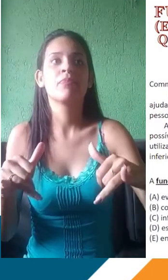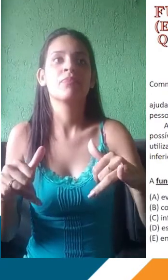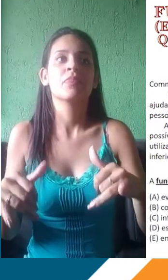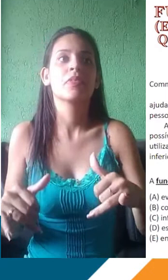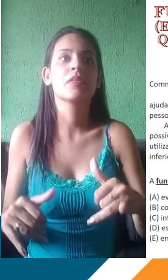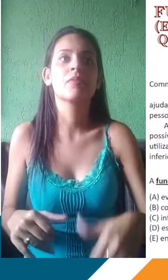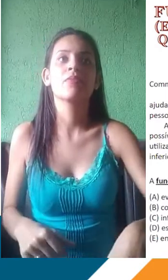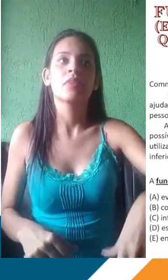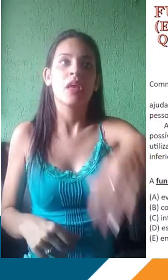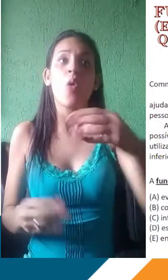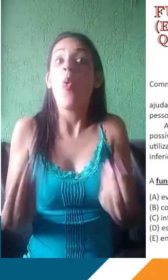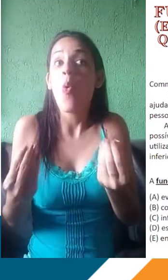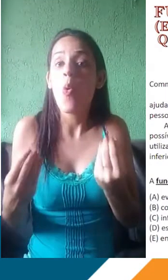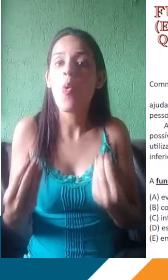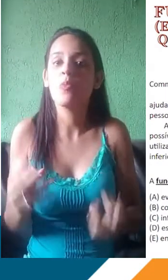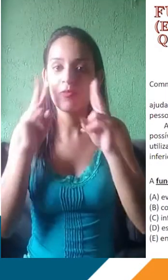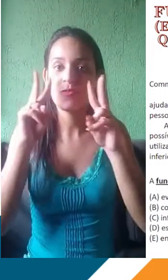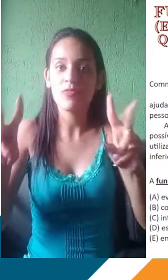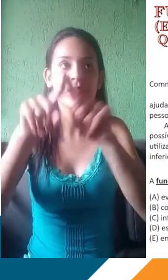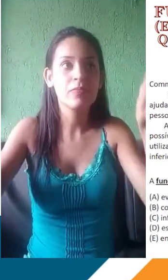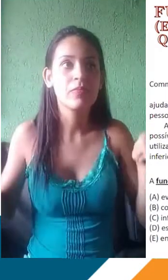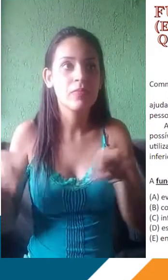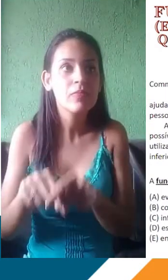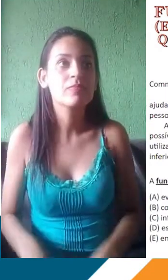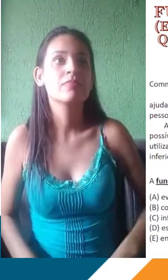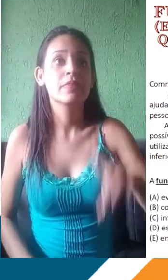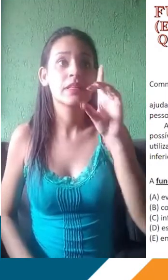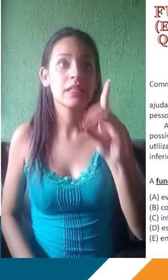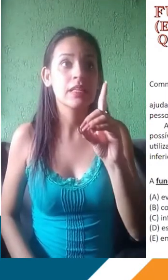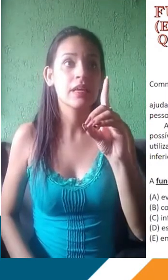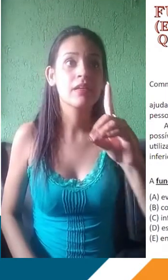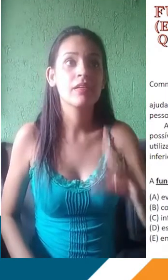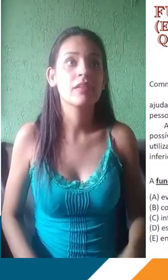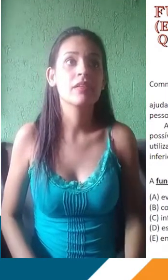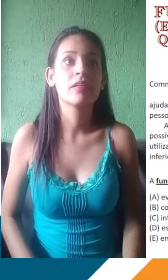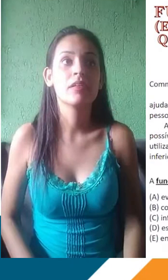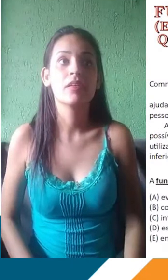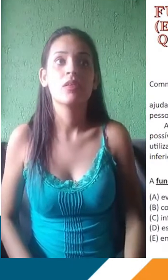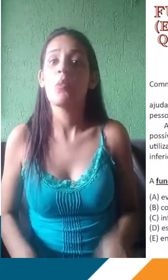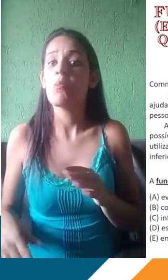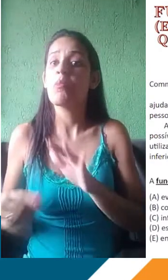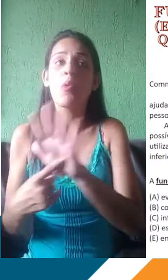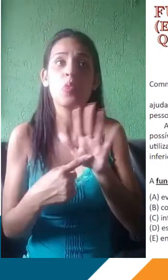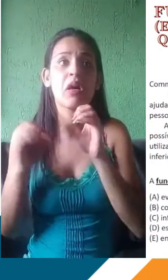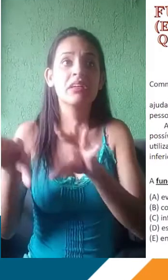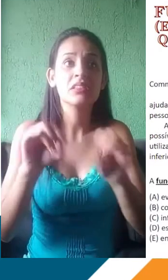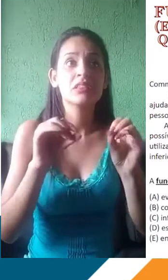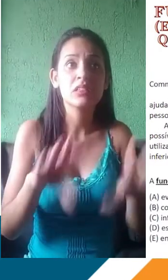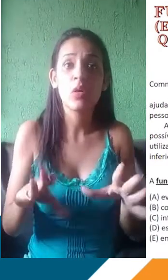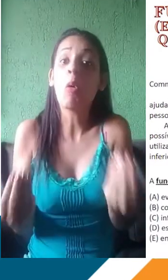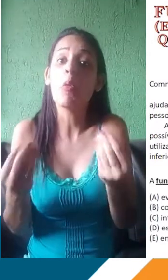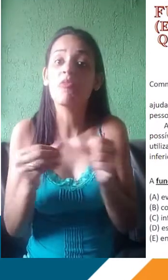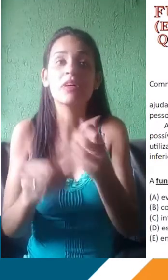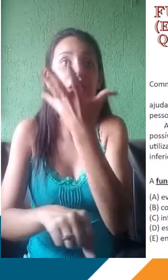leitor, orientando-o a fazer o download das obras de arte. E letra E, enaltecer a arte, buscando popularizá-la por